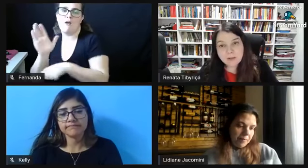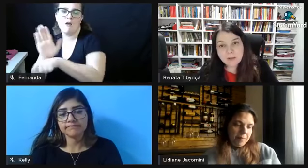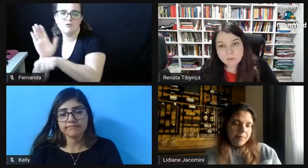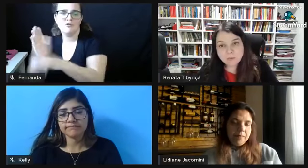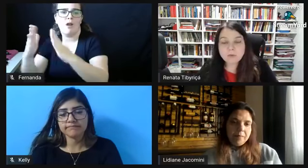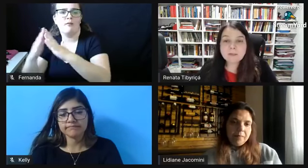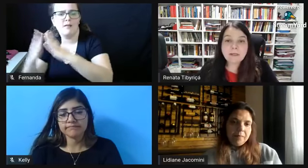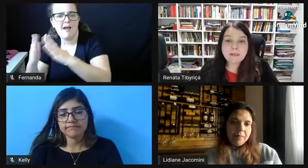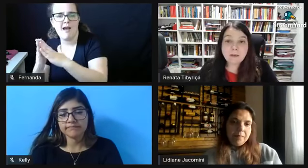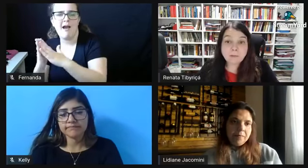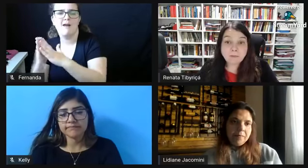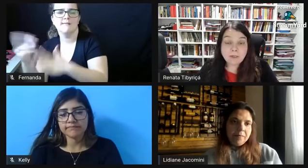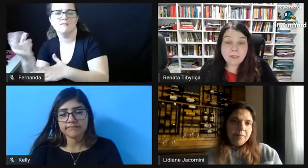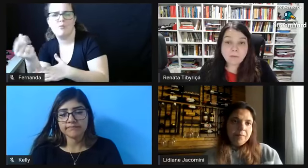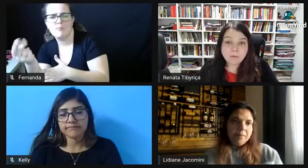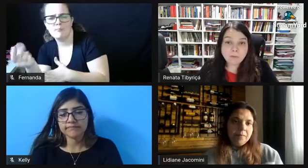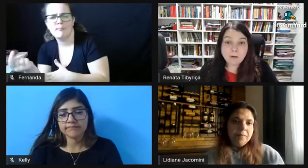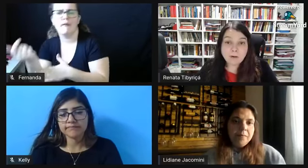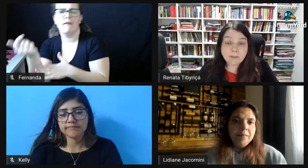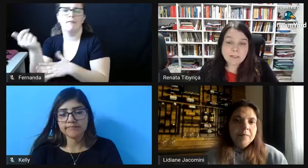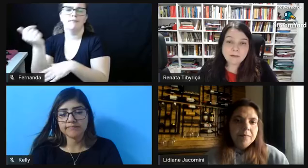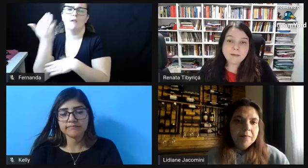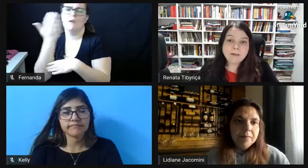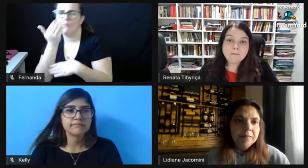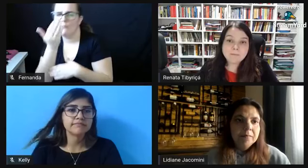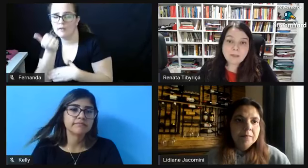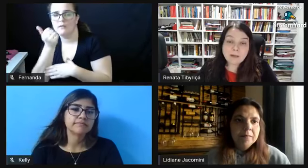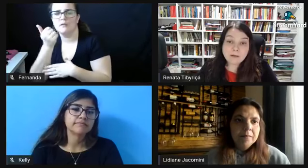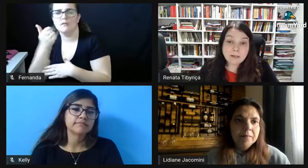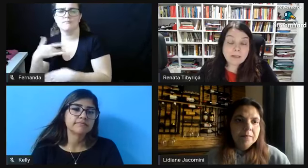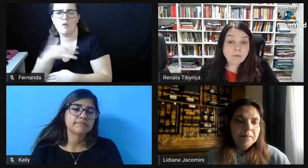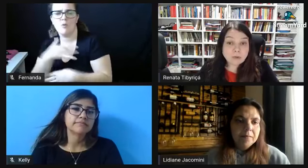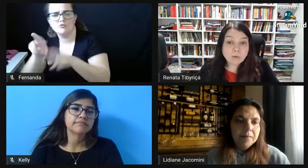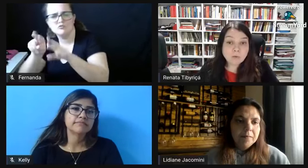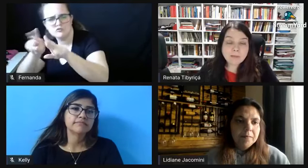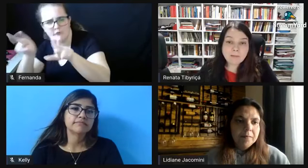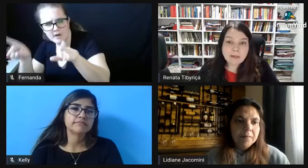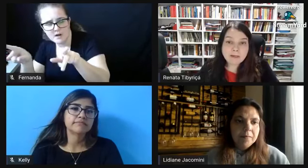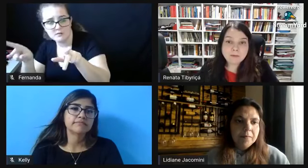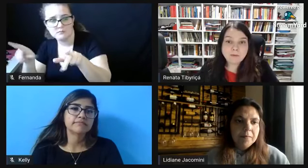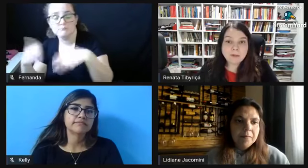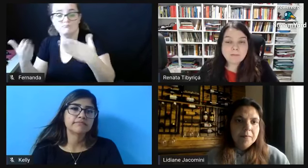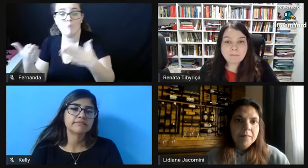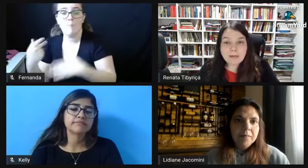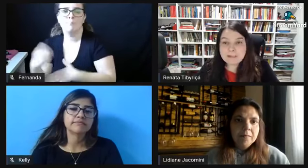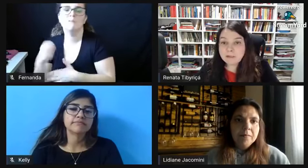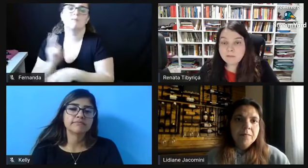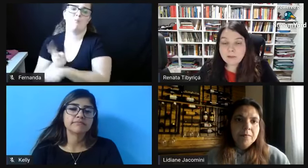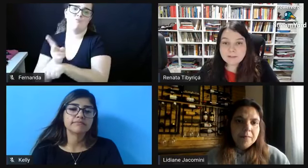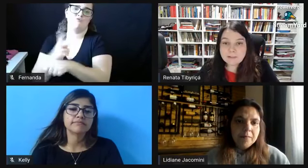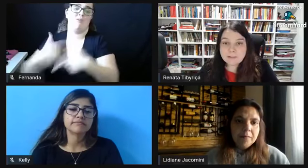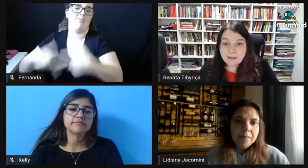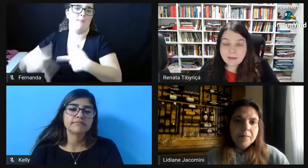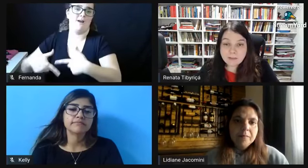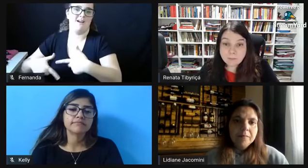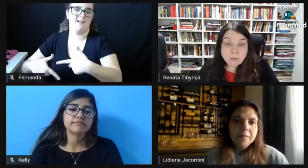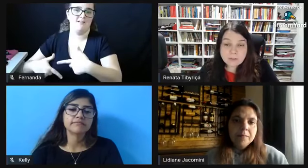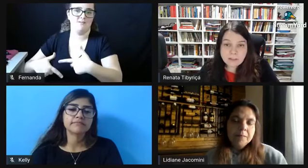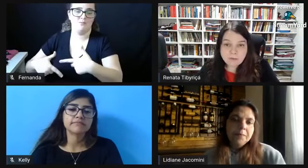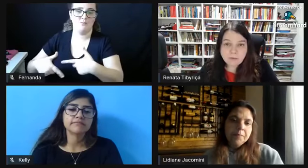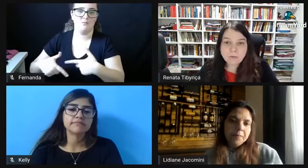dando as condições que ele der para o filho ou para a filha, que ele continue trabalhando. Mas ele, assim,